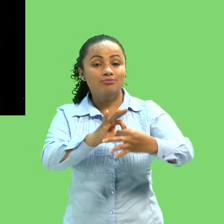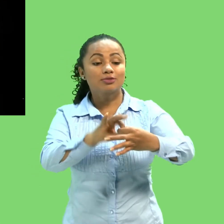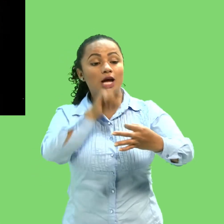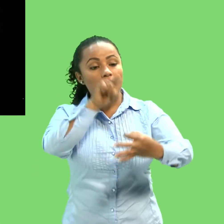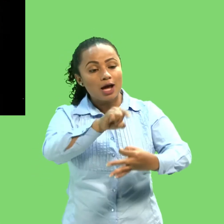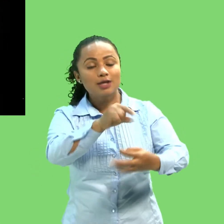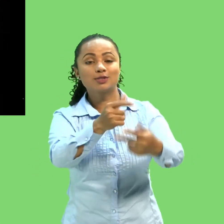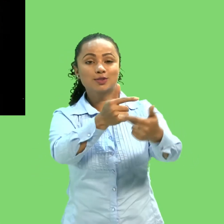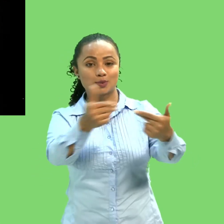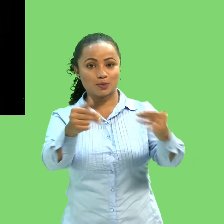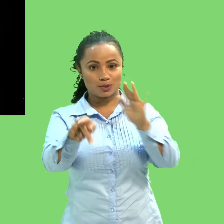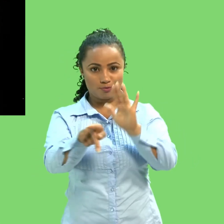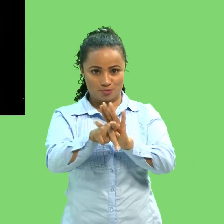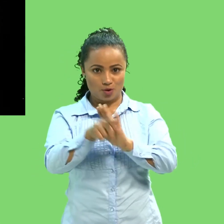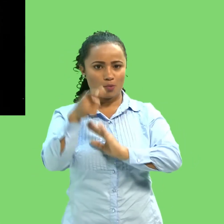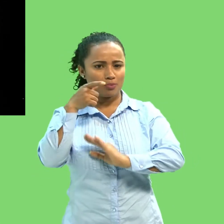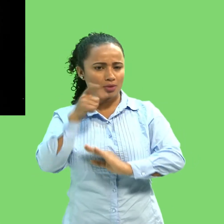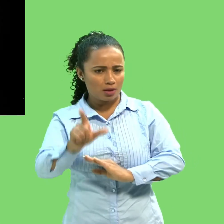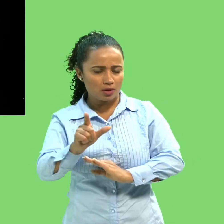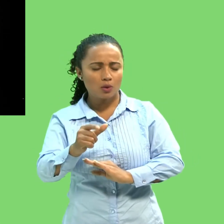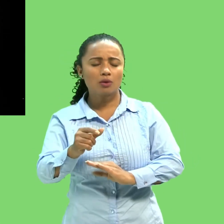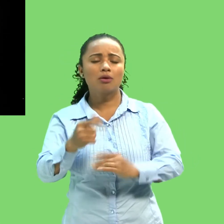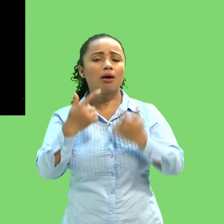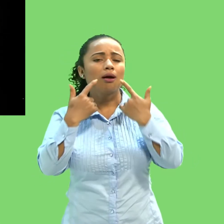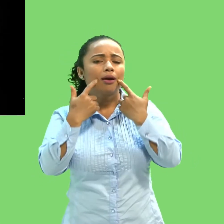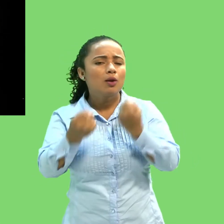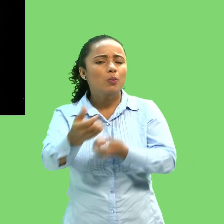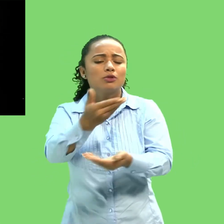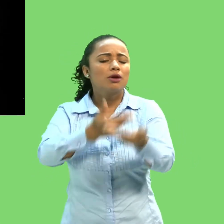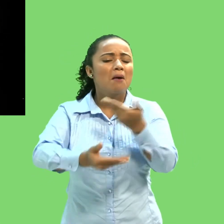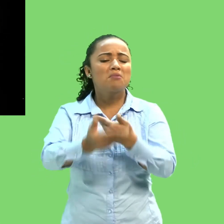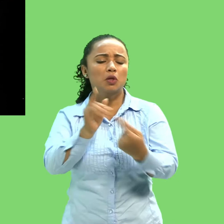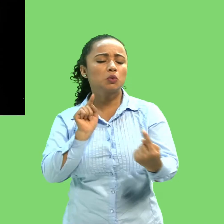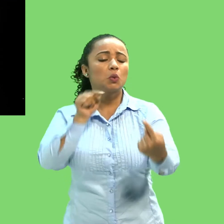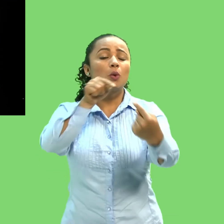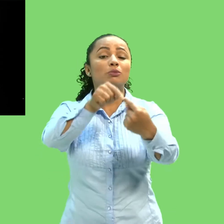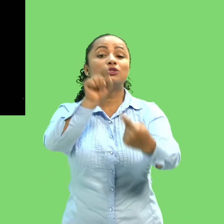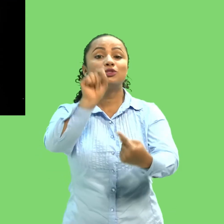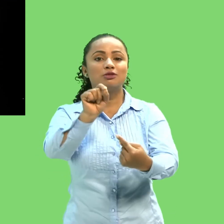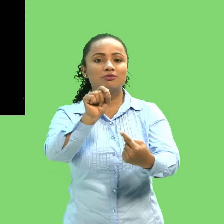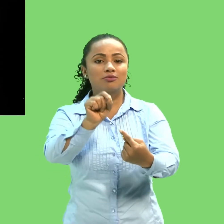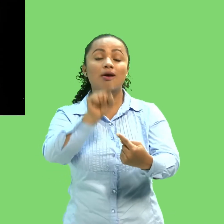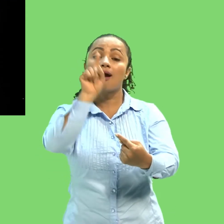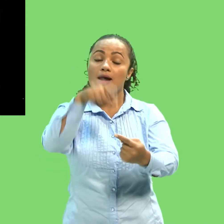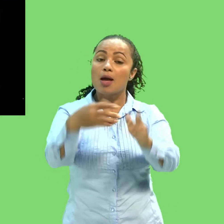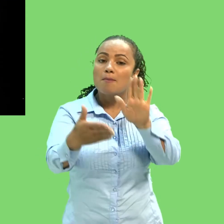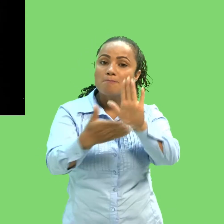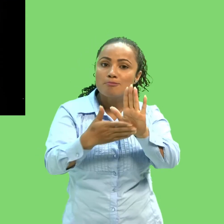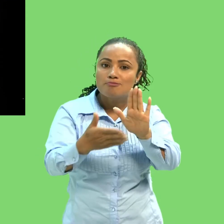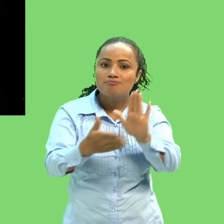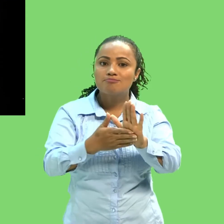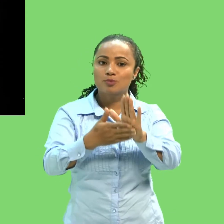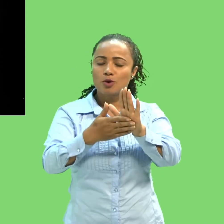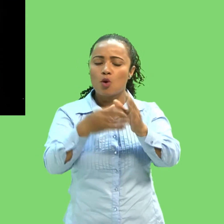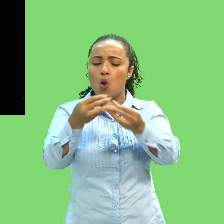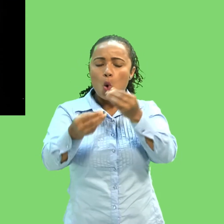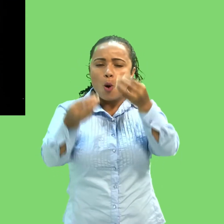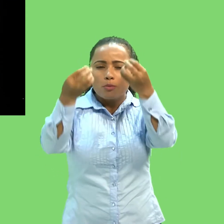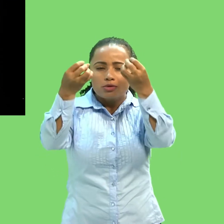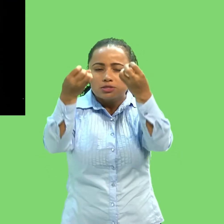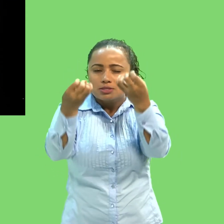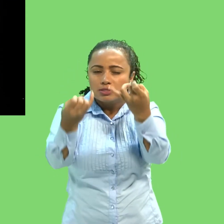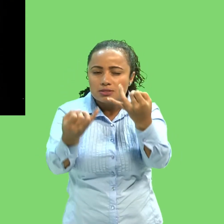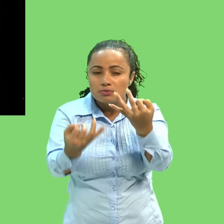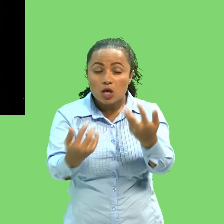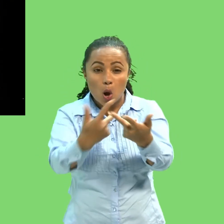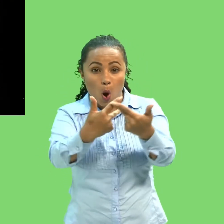da língua, certo? Qual que é o objetivo da linguística aplicada? É propor explicações para